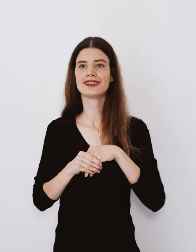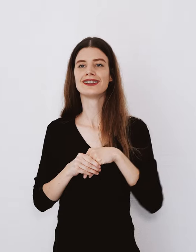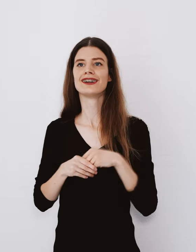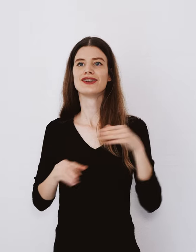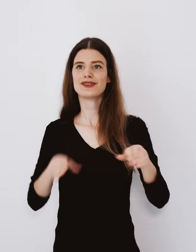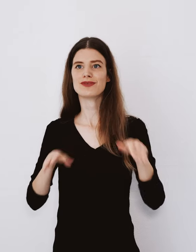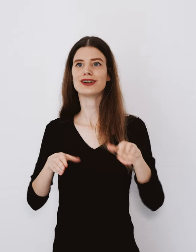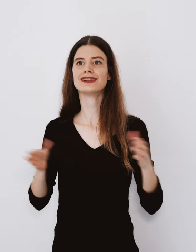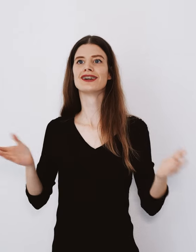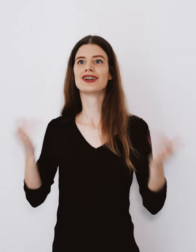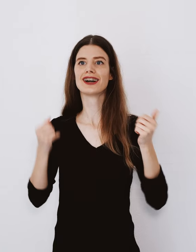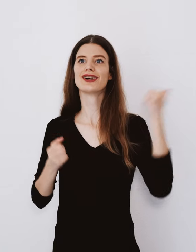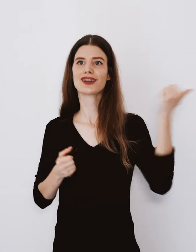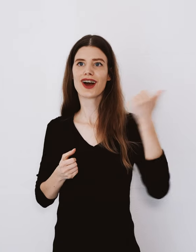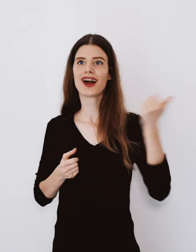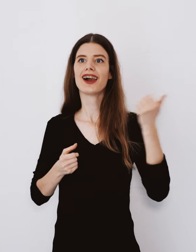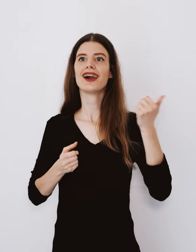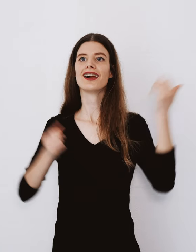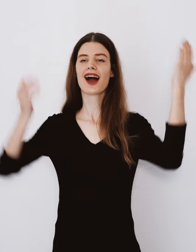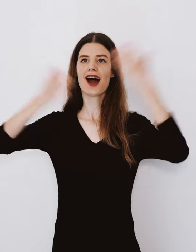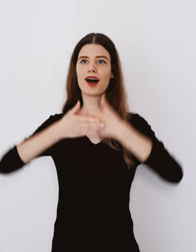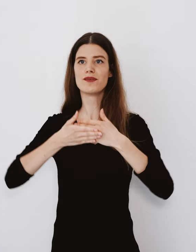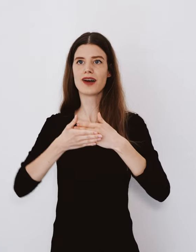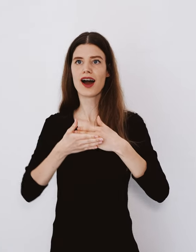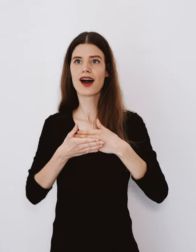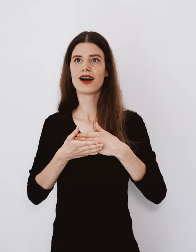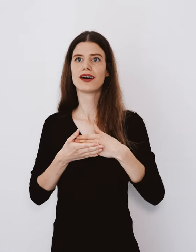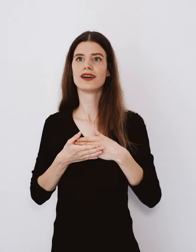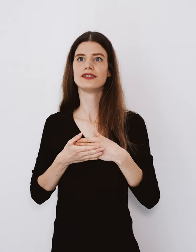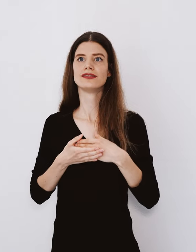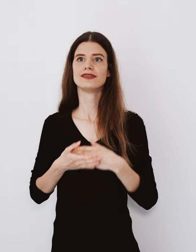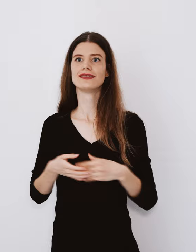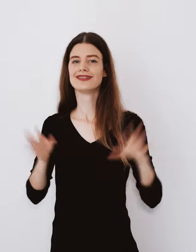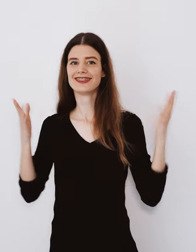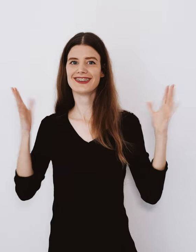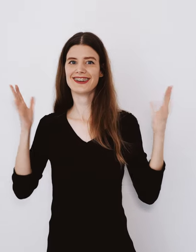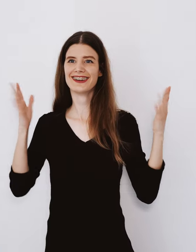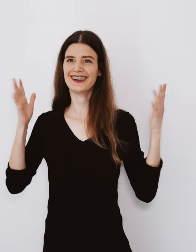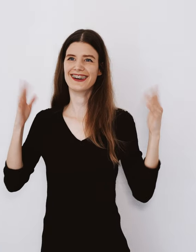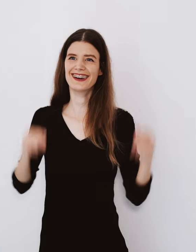teilzuhaben. DJ, mach mal lauter, heute wird ein geiler Abend.